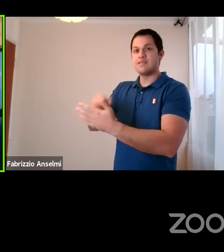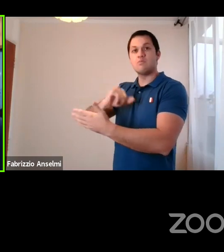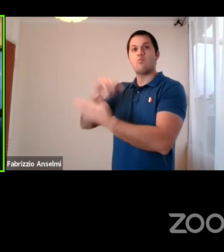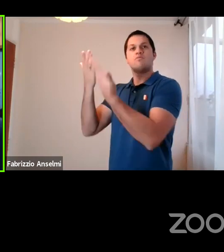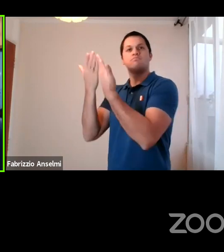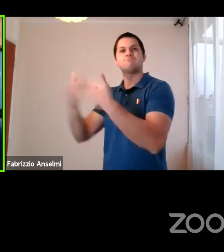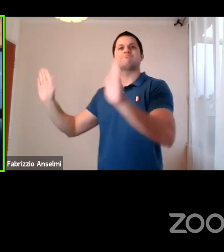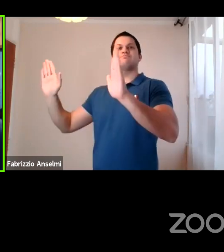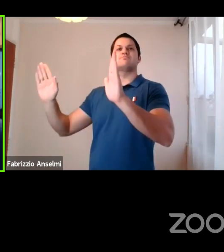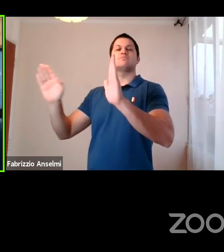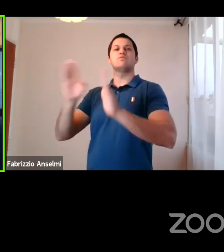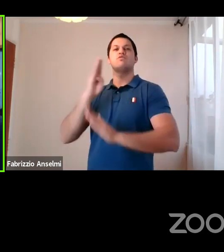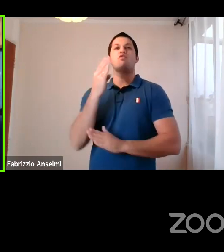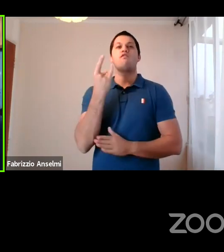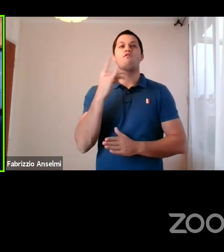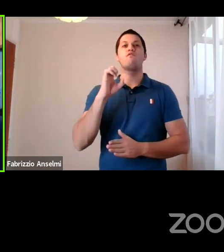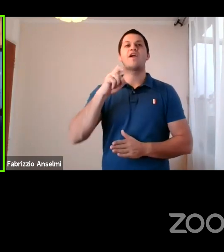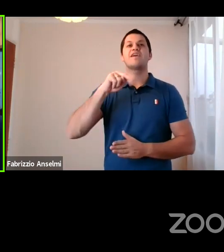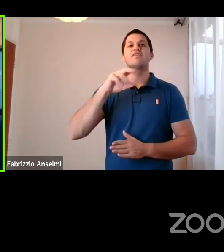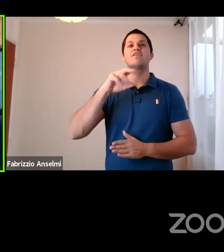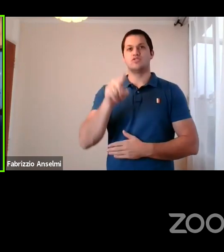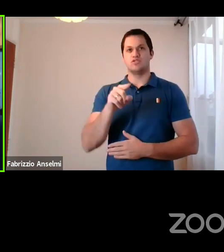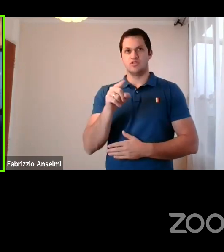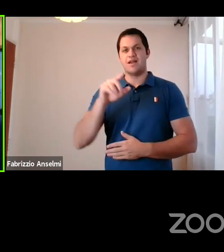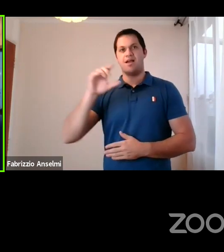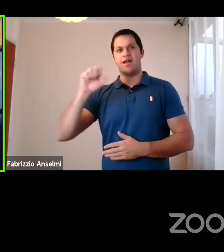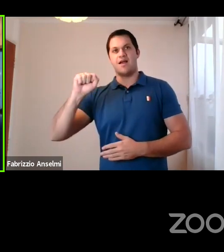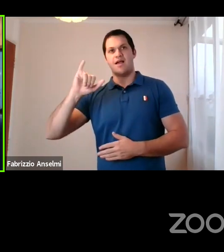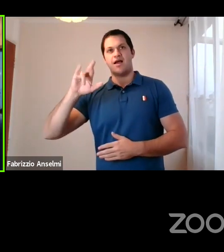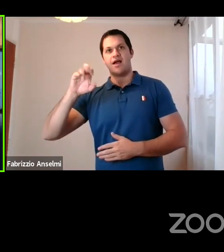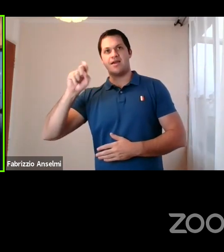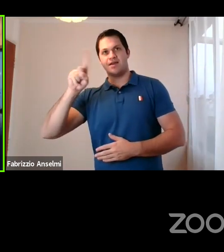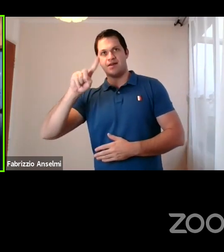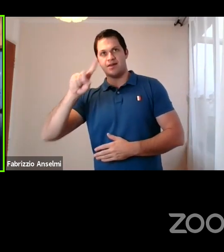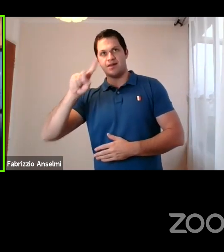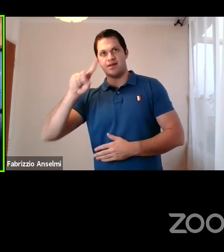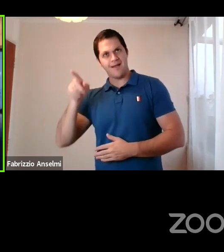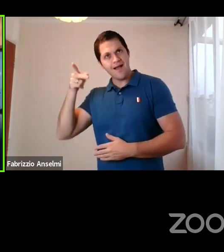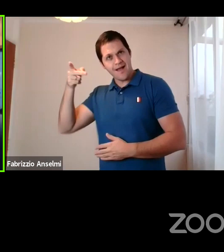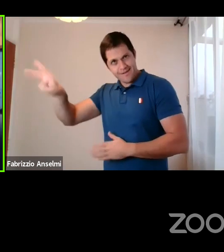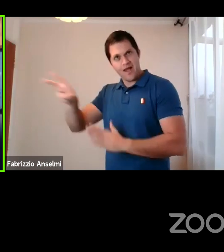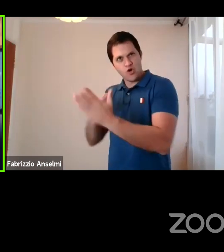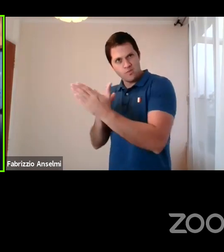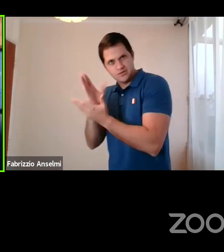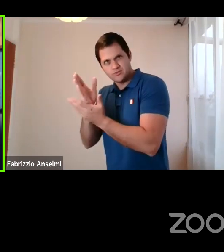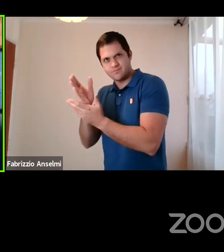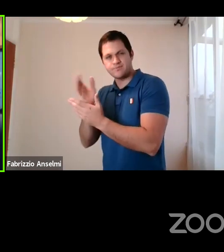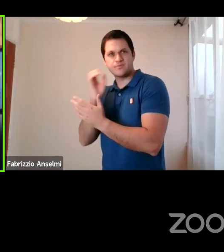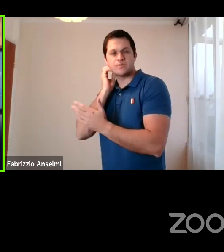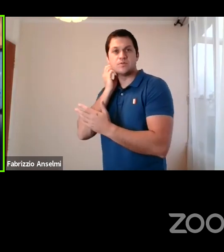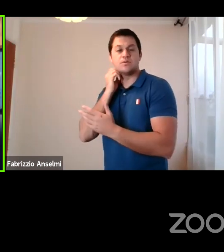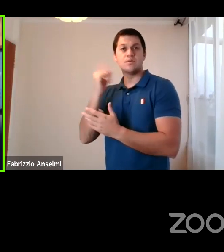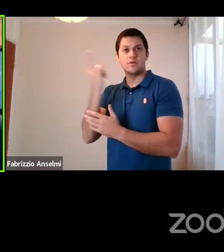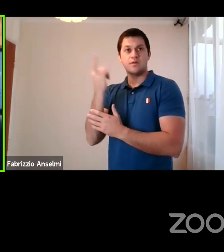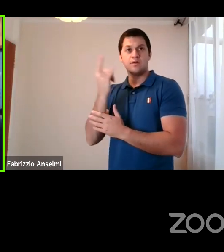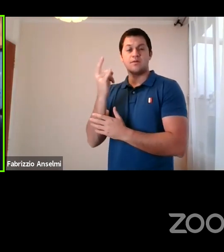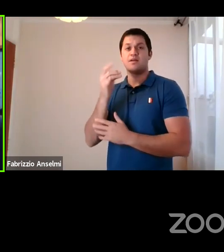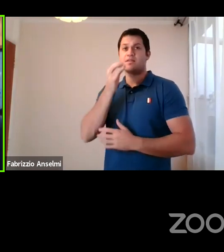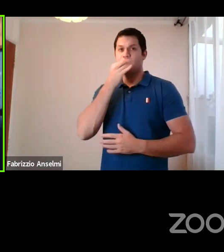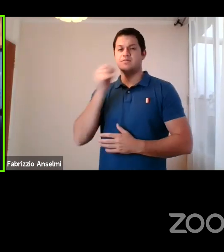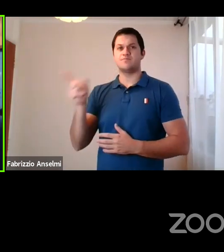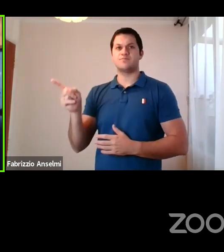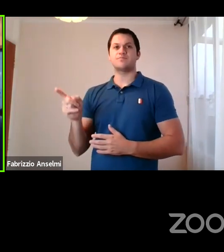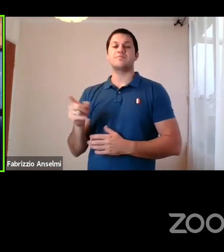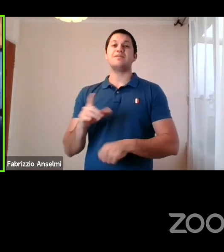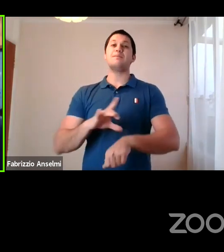la Cátedra de Radiología. Y cuando esta primera cohorte iba a egresar, el médico que estaba a cargo,